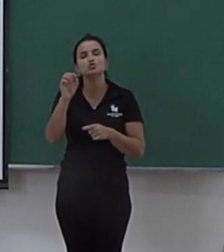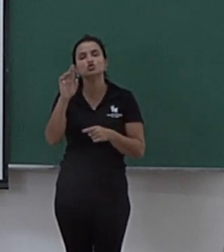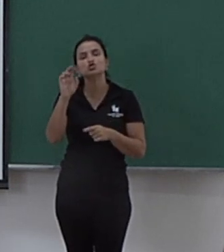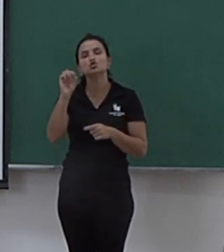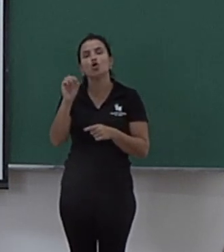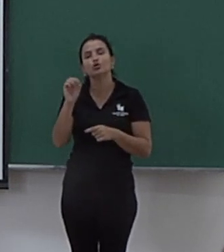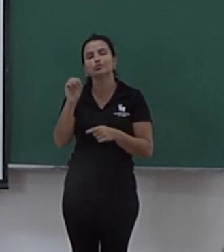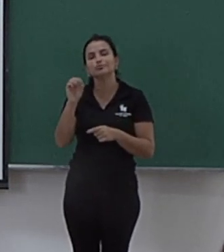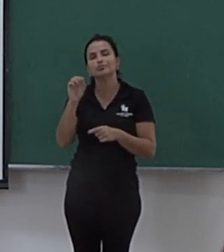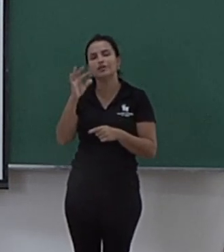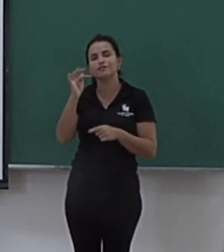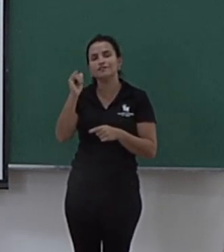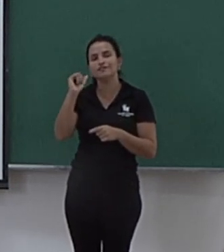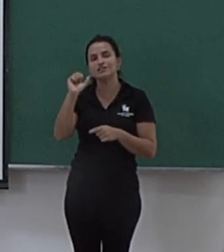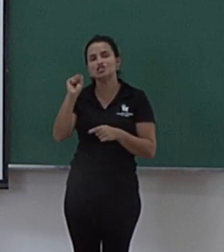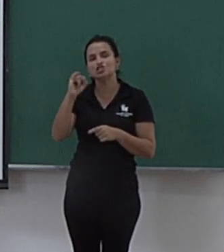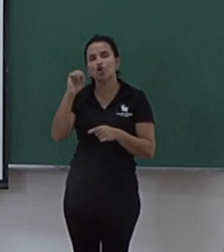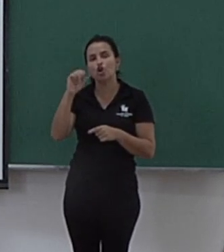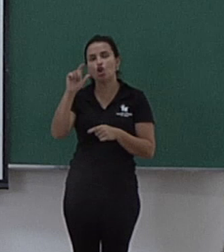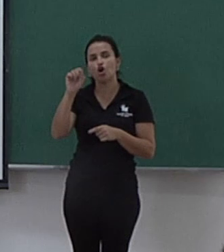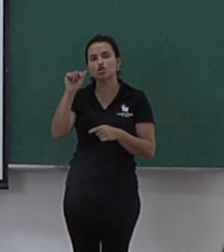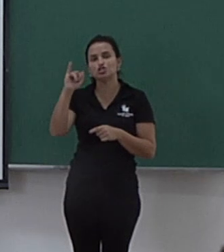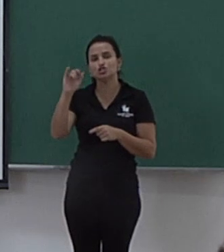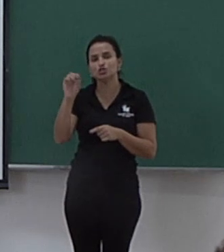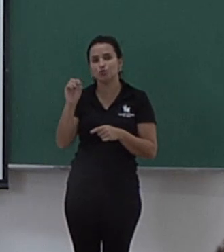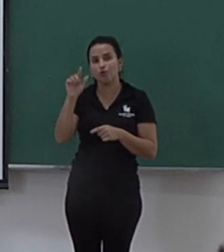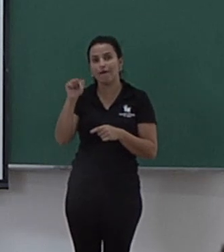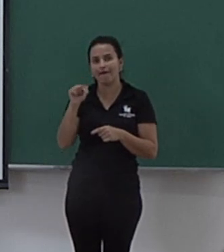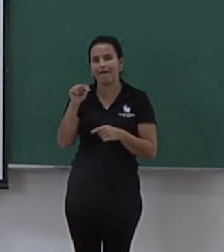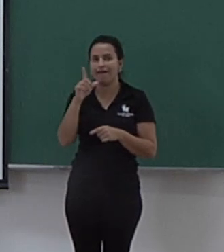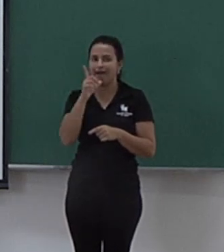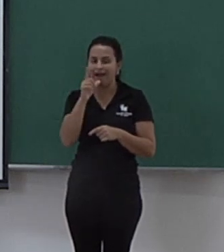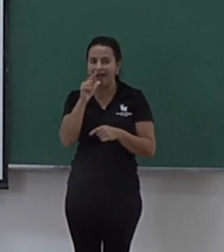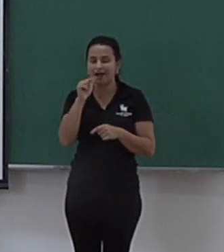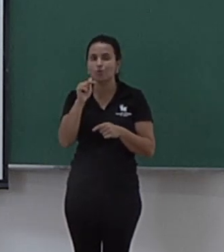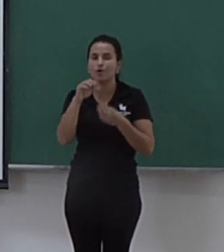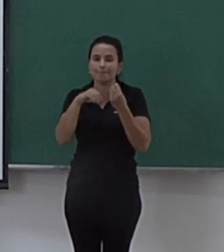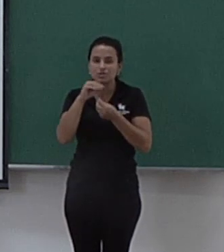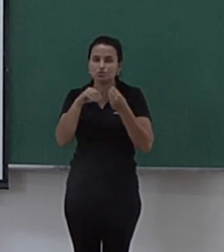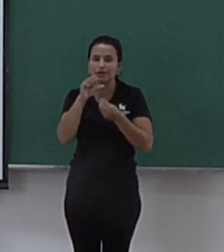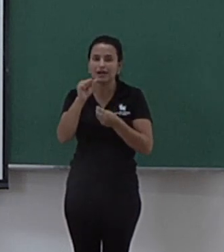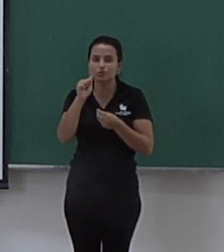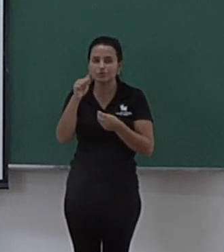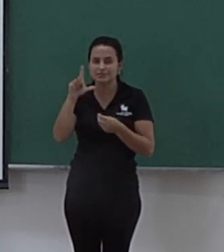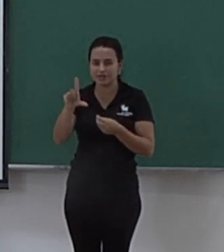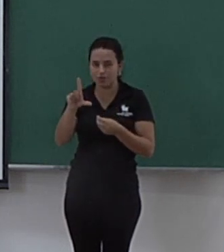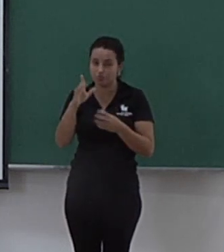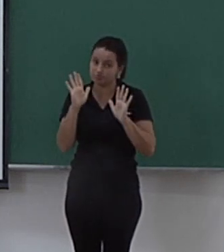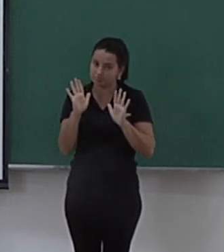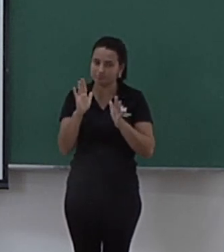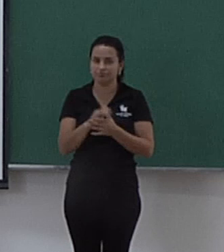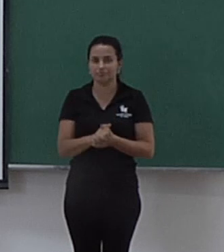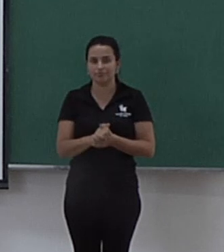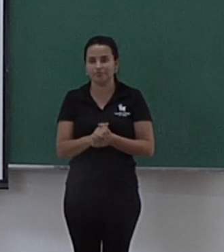é que água e sal. Né? Então, às vezes, o sal, né, muda um pouco o pH da área e tal.